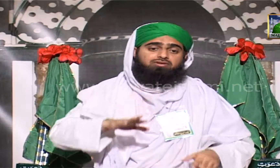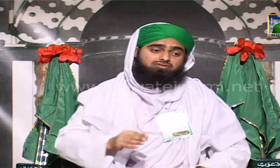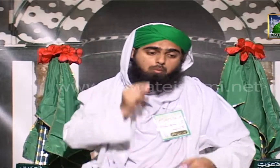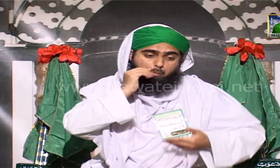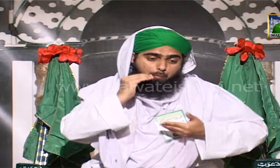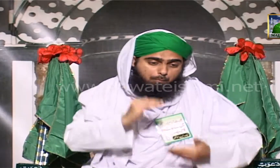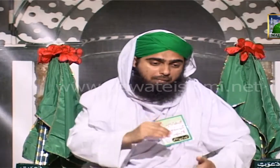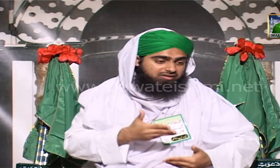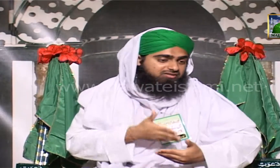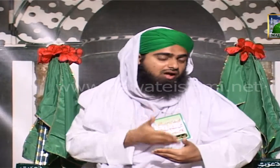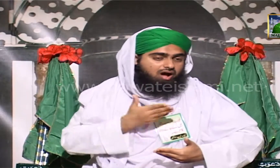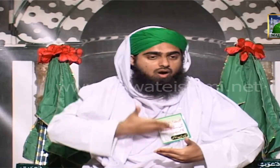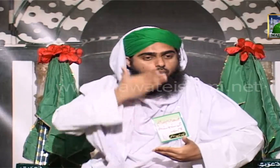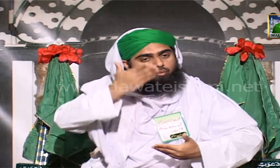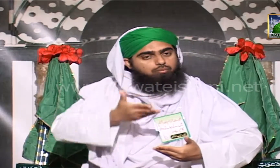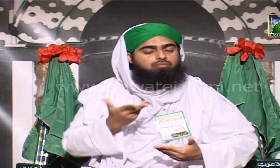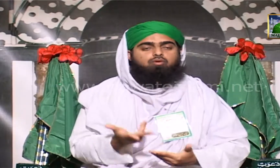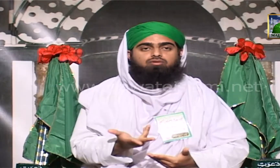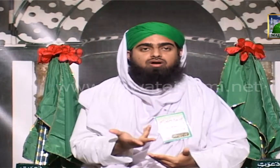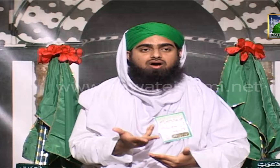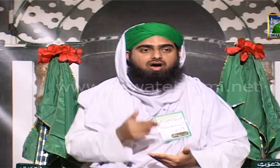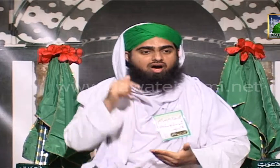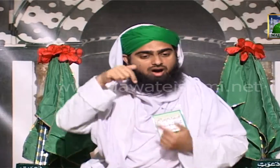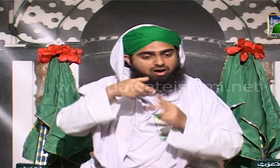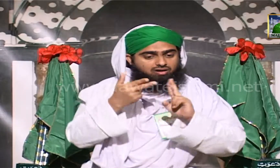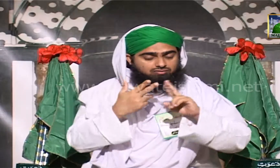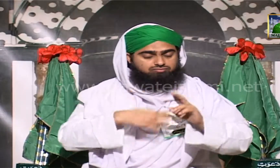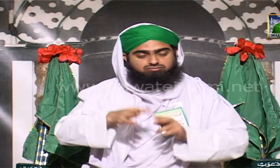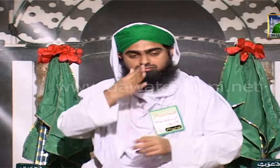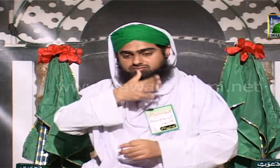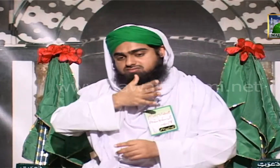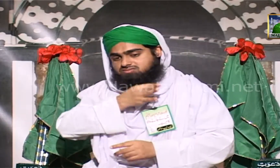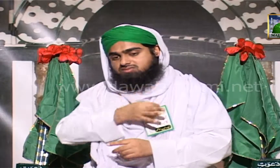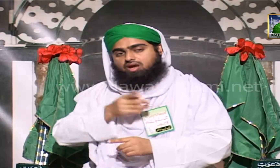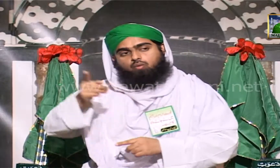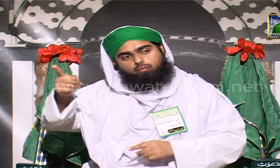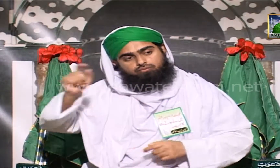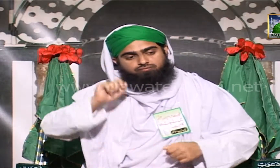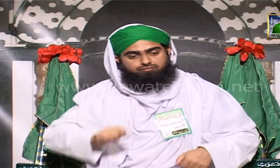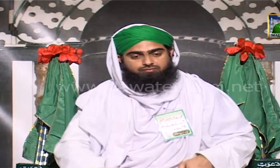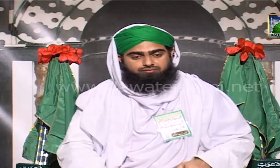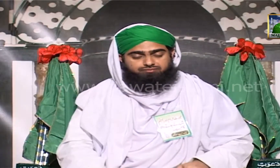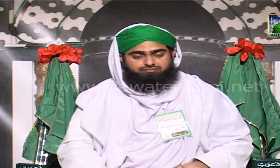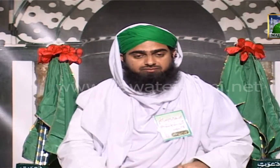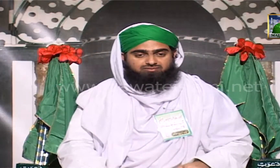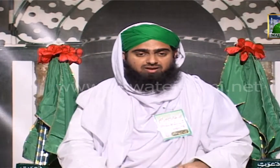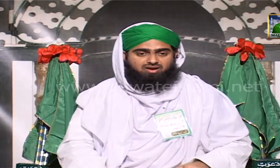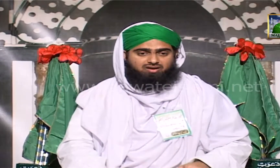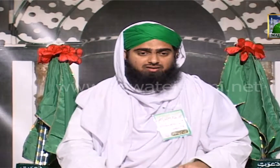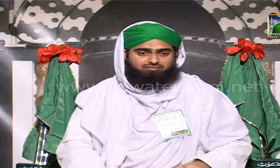بولا, چھوٹا بچہ بول سکتا ہے, اور یہ ولی تھے, ان کی کرامت تھی. اور یہ کہ ولی تھے تو ان کی پٹائی